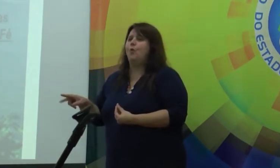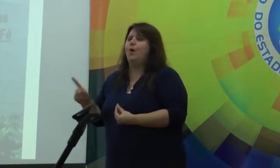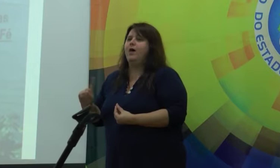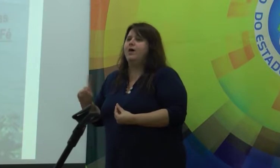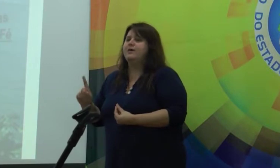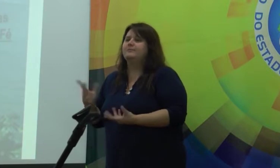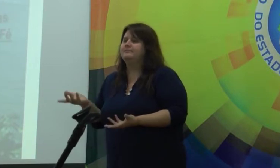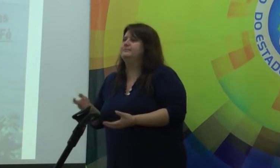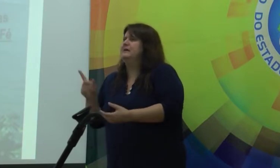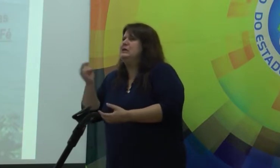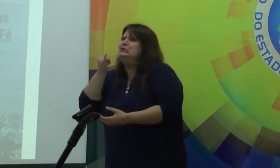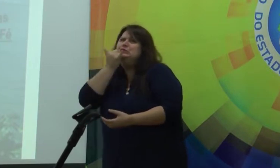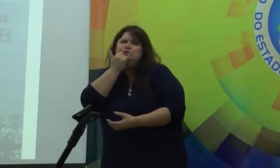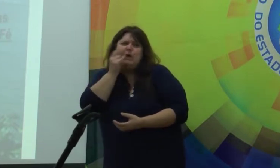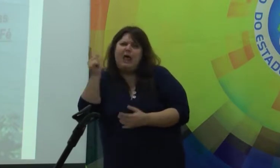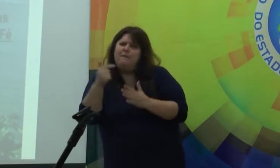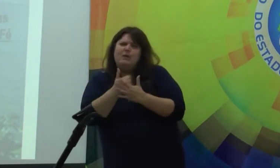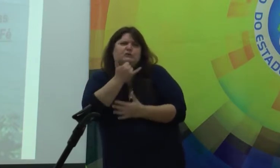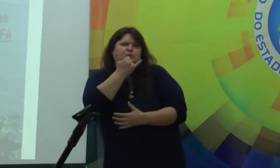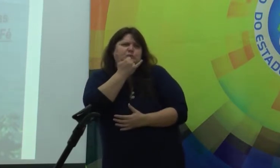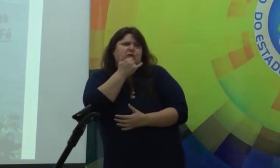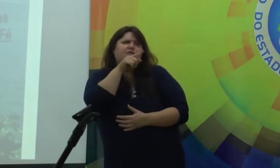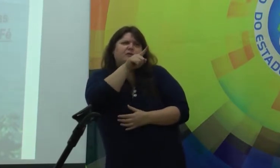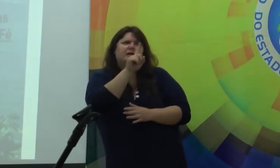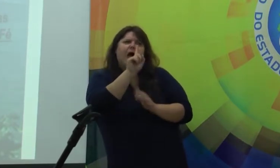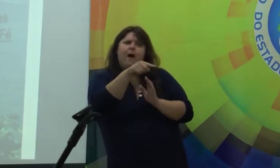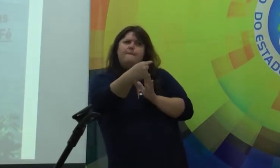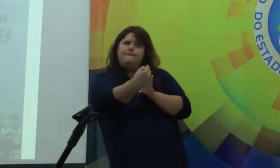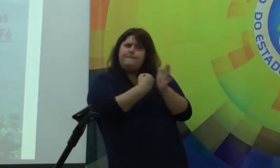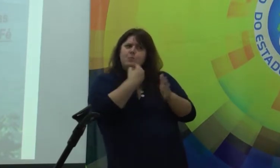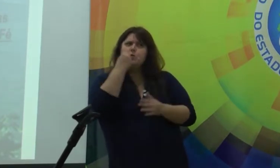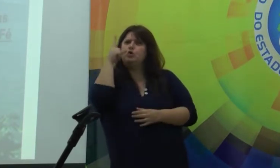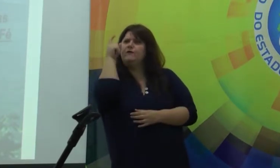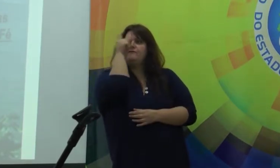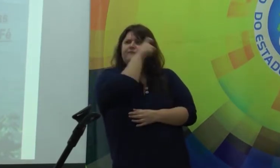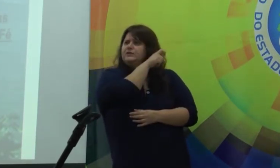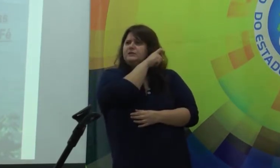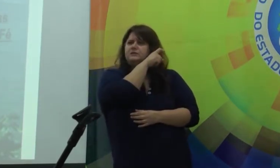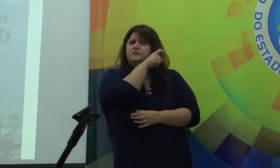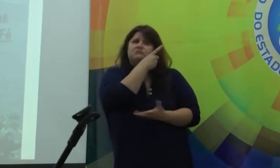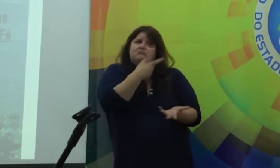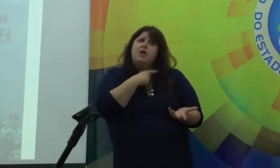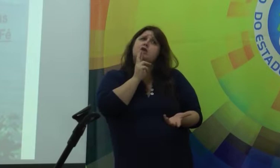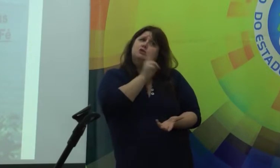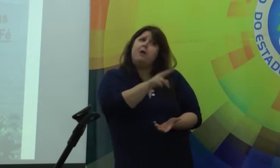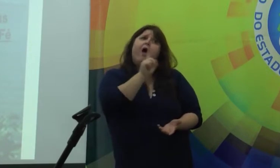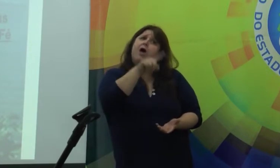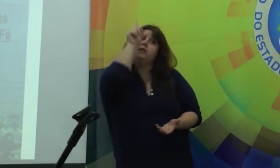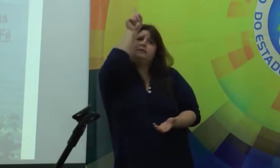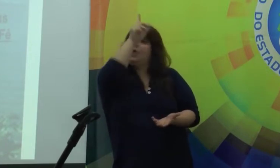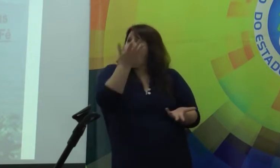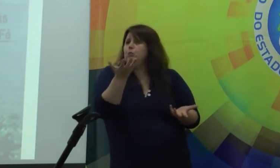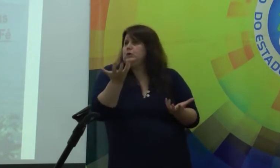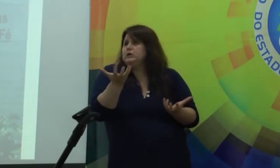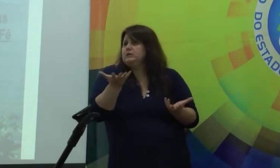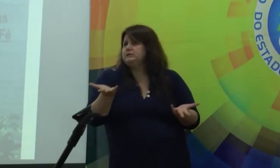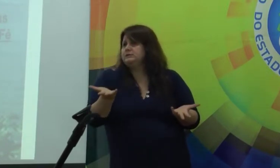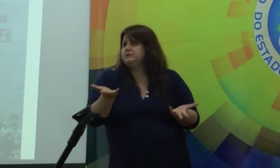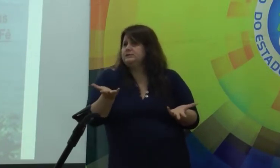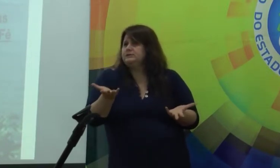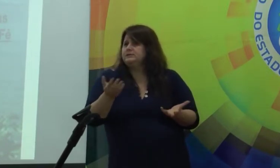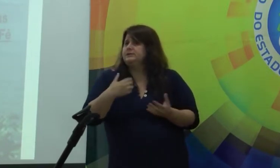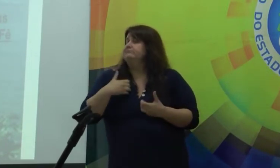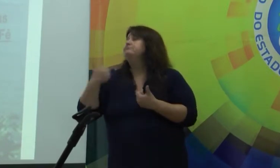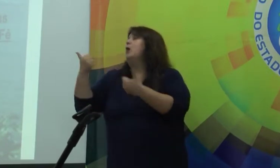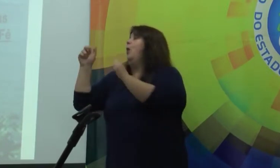Mas então, não sinto que a resposta seja essa. Desculpa, eu vou perguntar a outras pessoas,